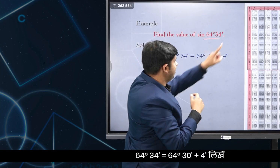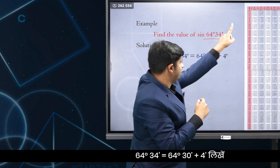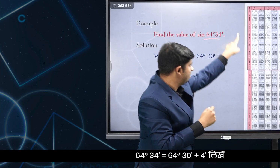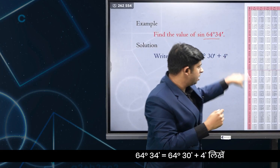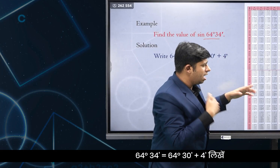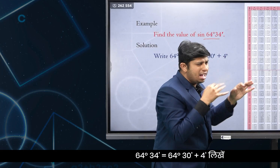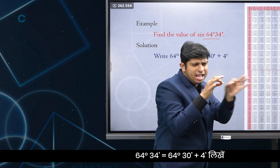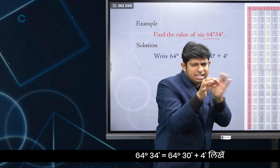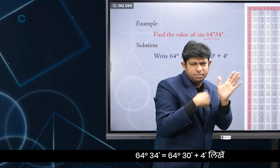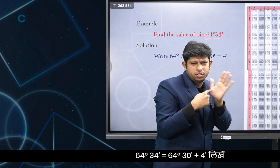लिखे।